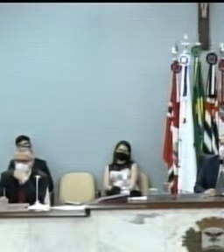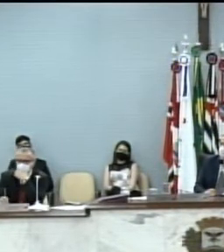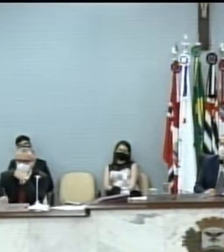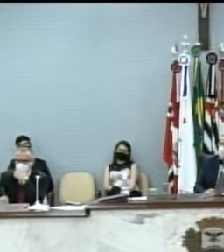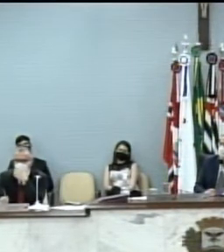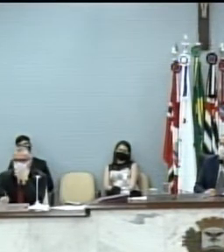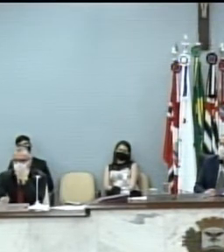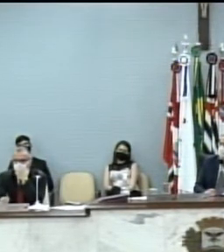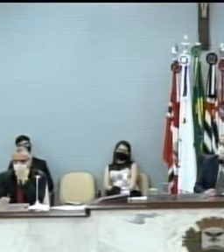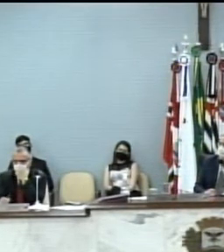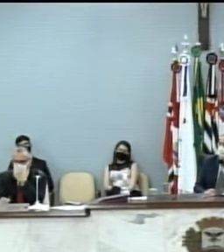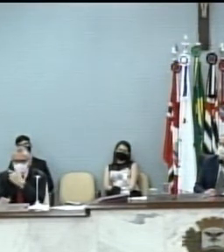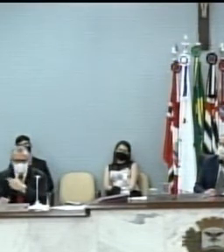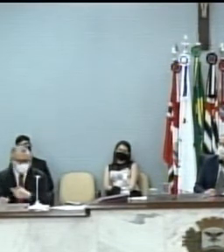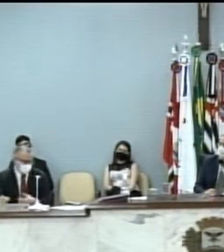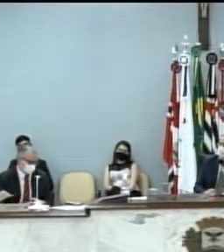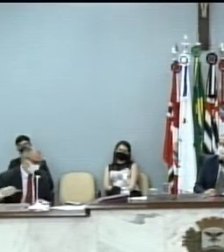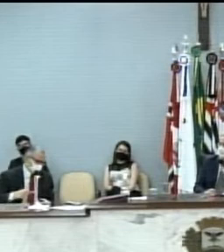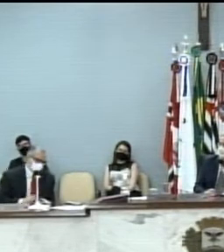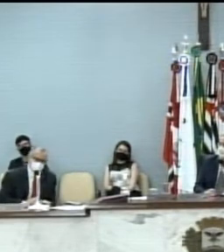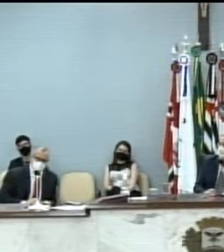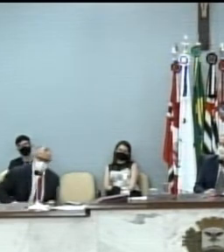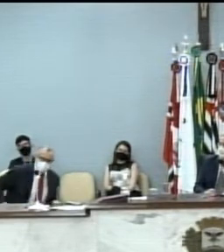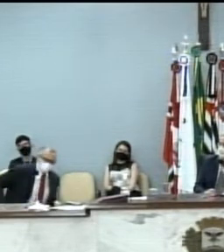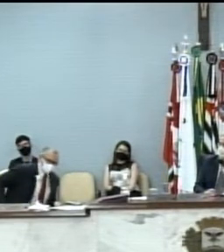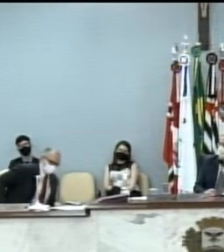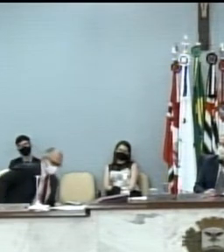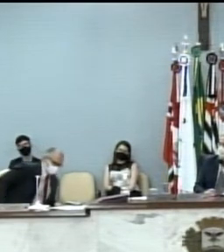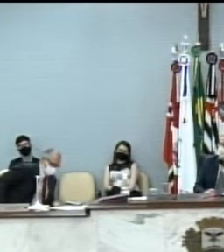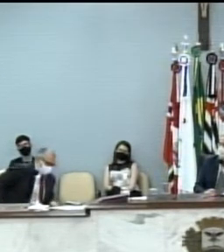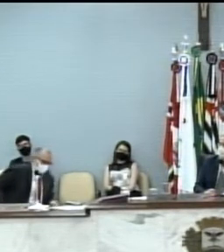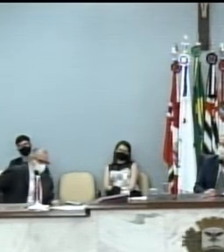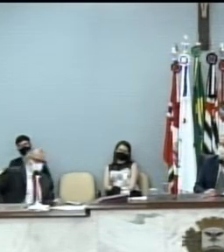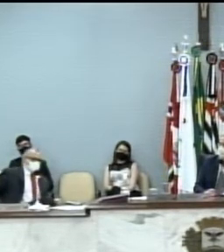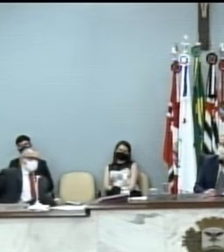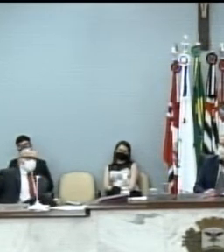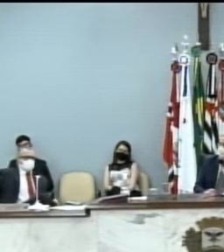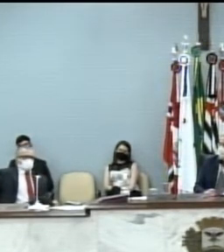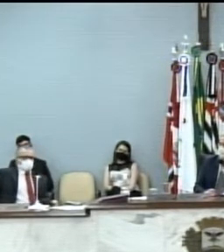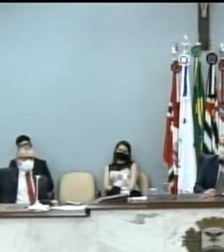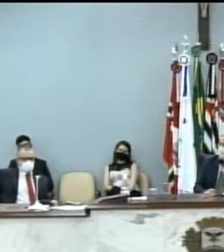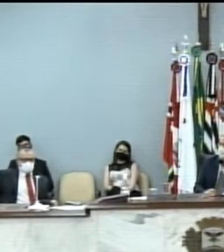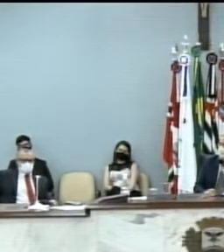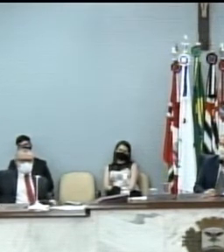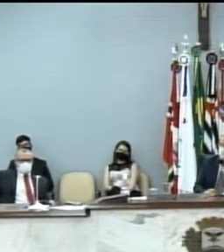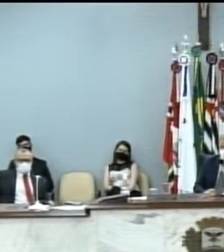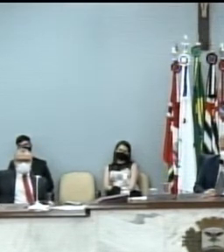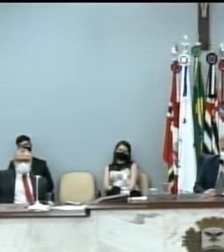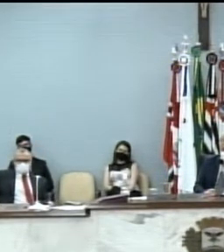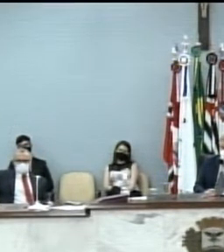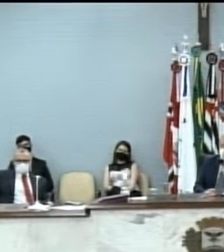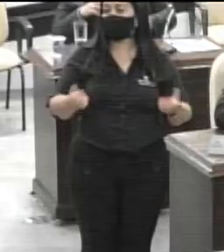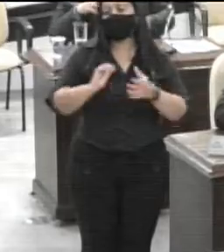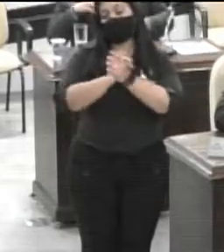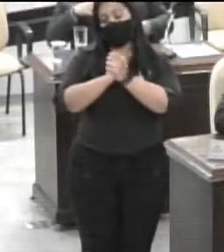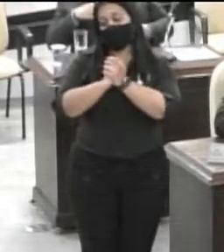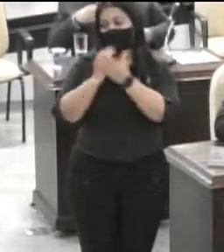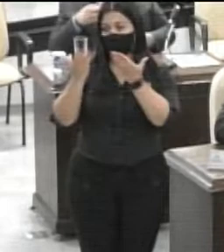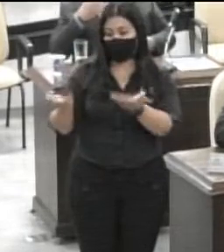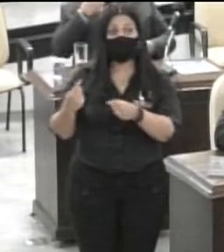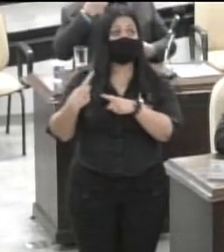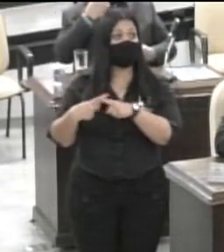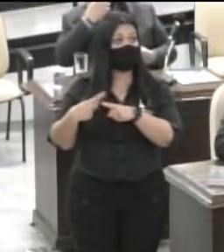Bom, eu não tenho pergunta e, como todo mundo já falou, tudo que a gente poderia falar, eu quero te dar os parabéns por ter